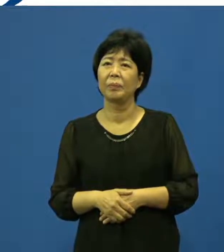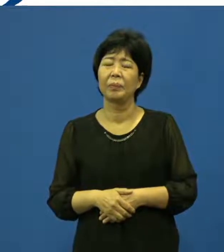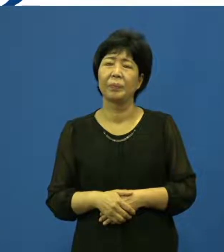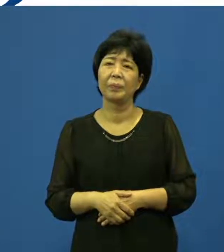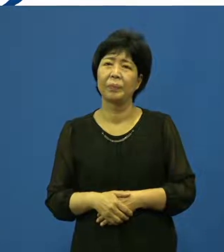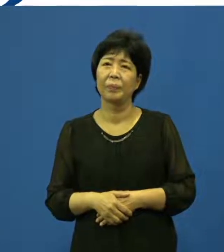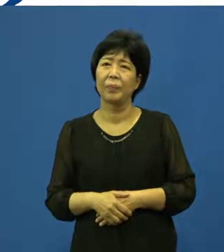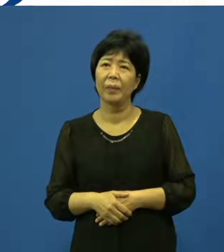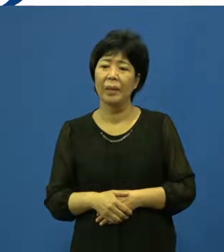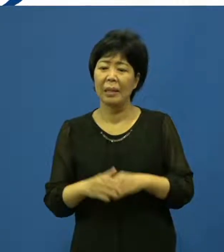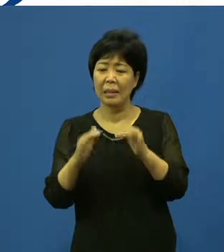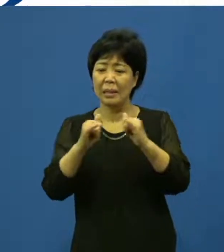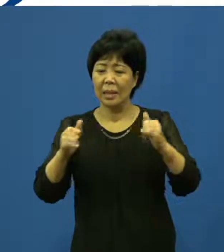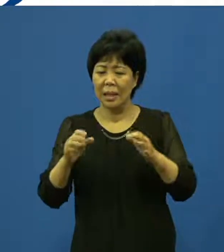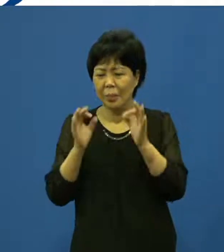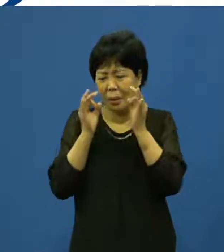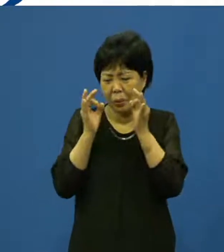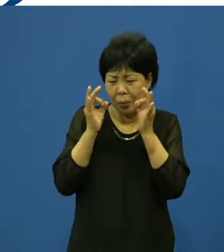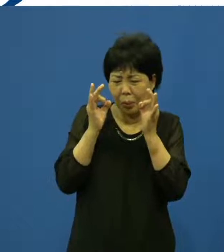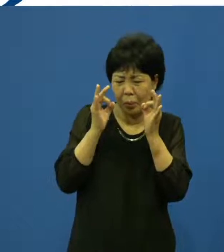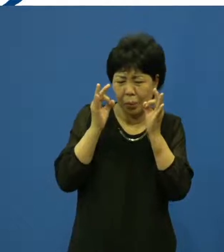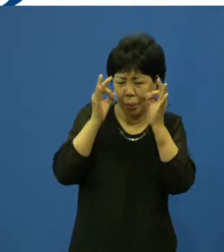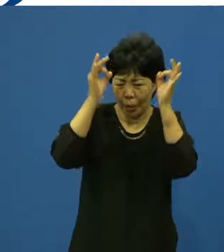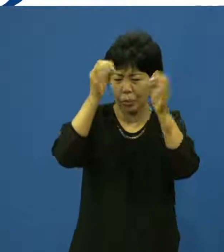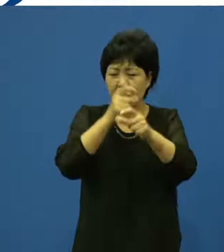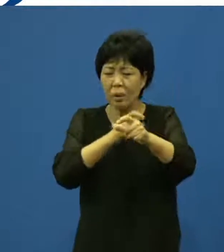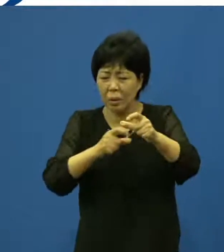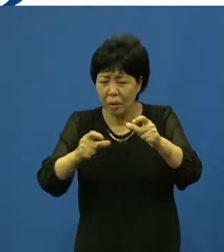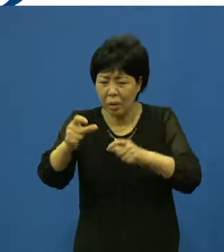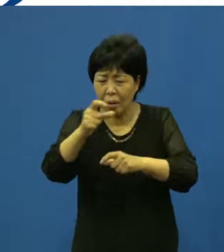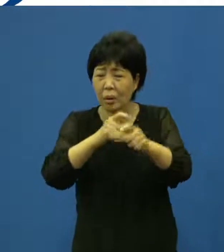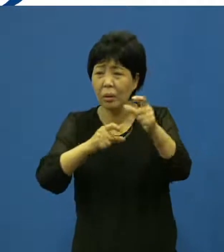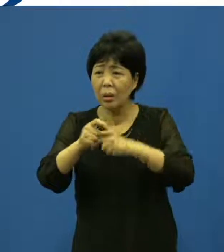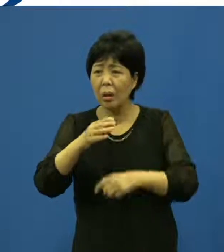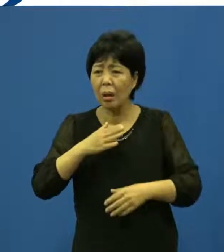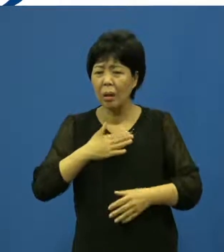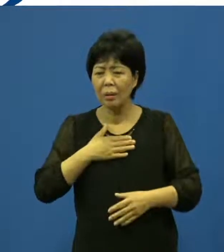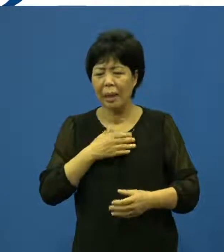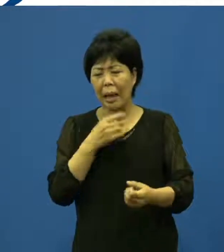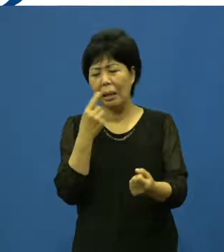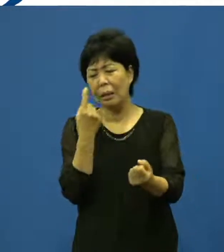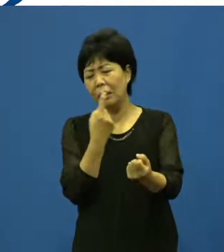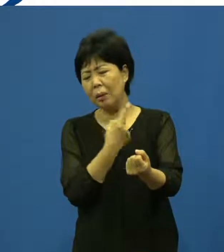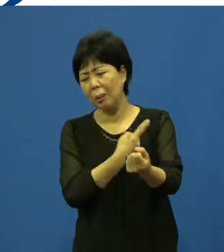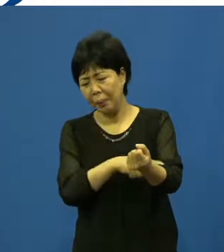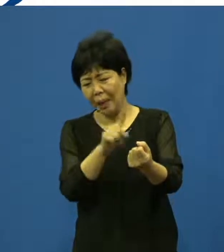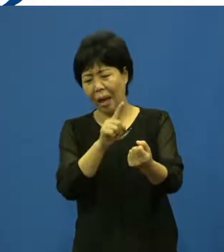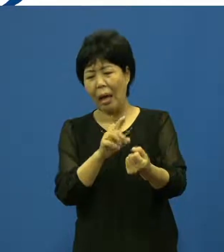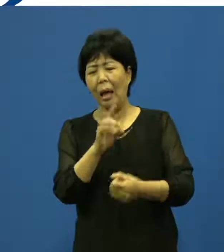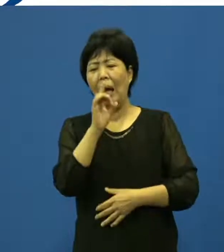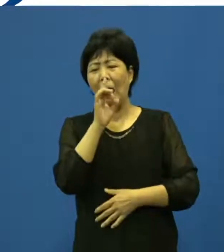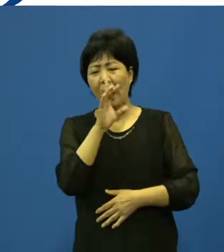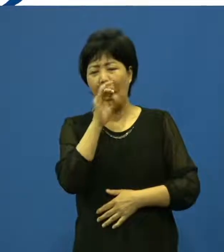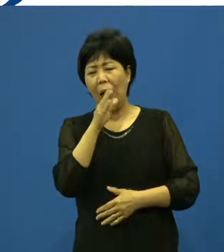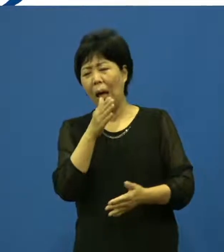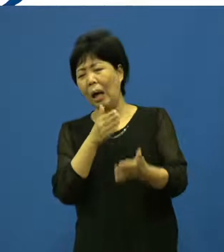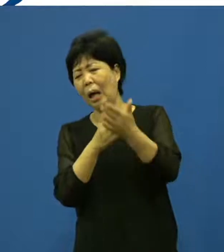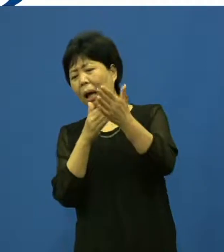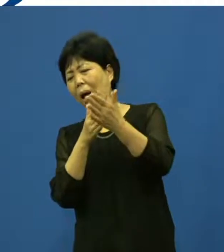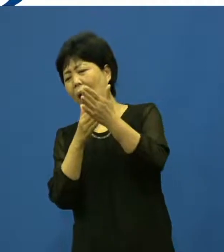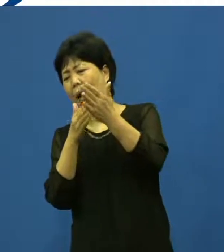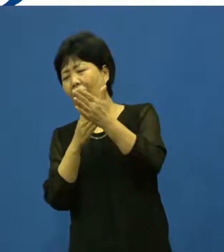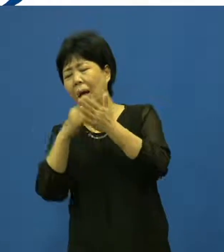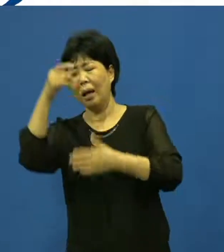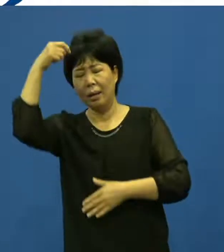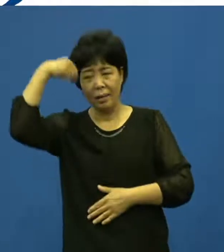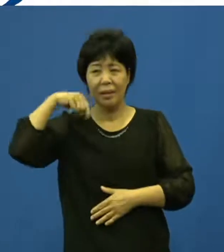우리는 노력할수록 무능력함을 깨닫습니다. 율법을 추구할수록 우리는 좌절을 경험합니다. 안 된다는 것을 실감합니다. 무력감에